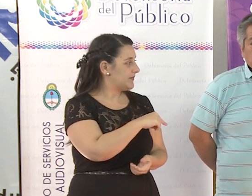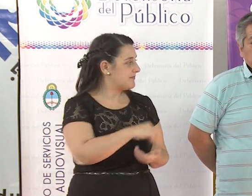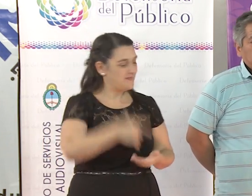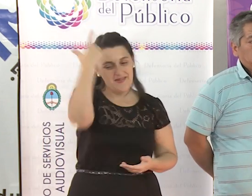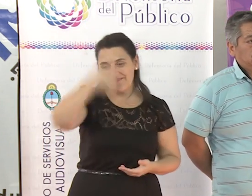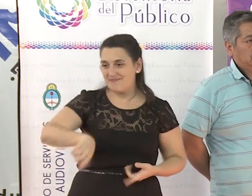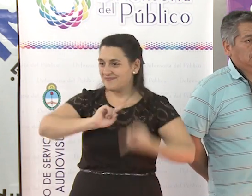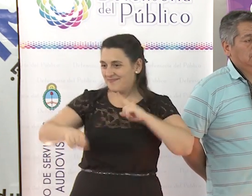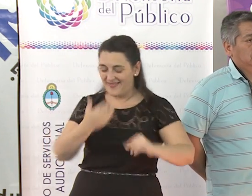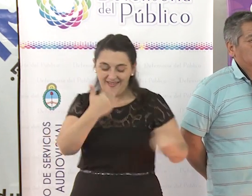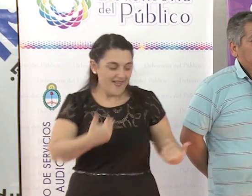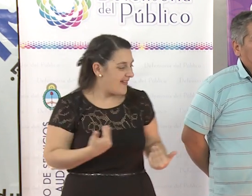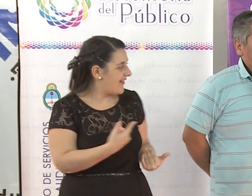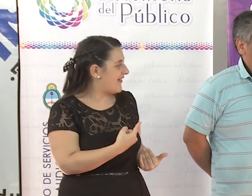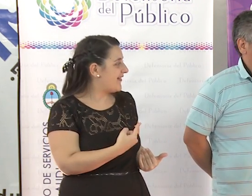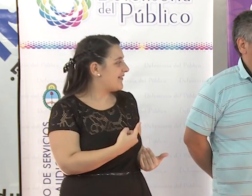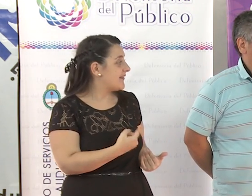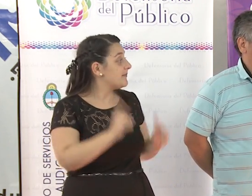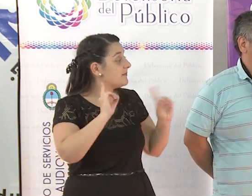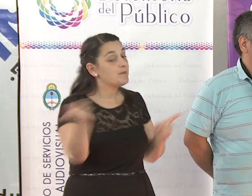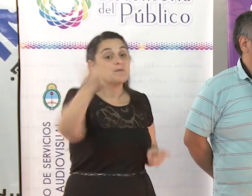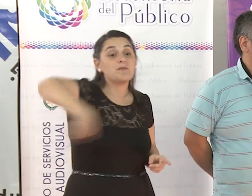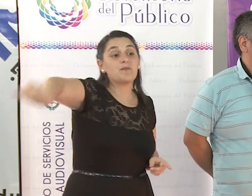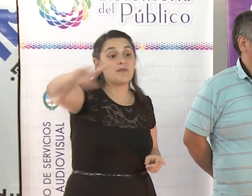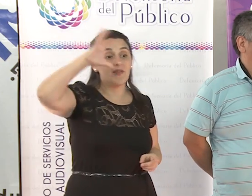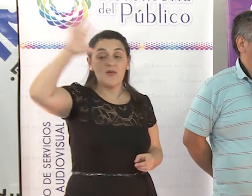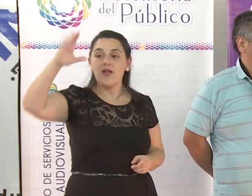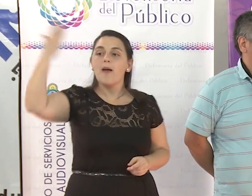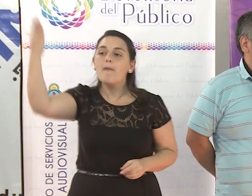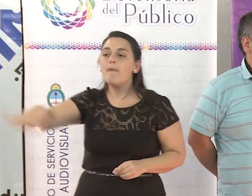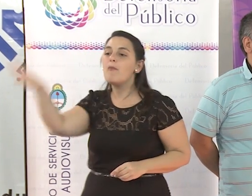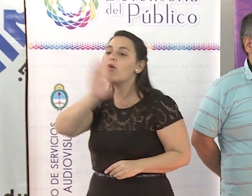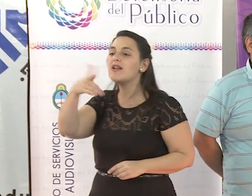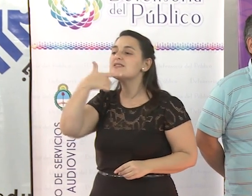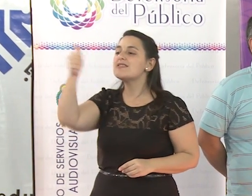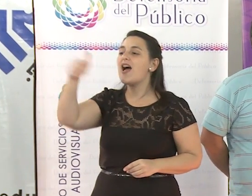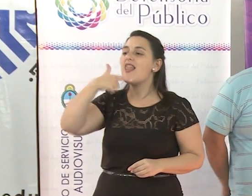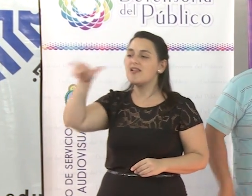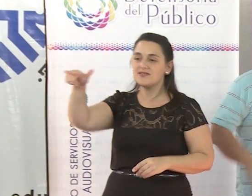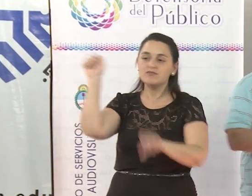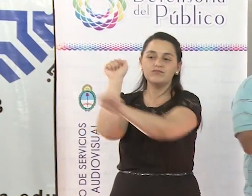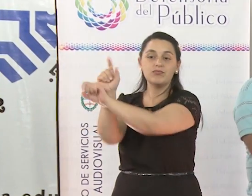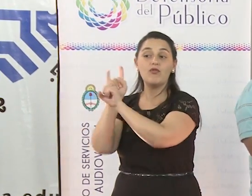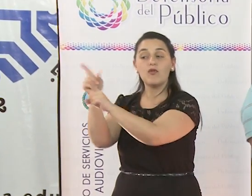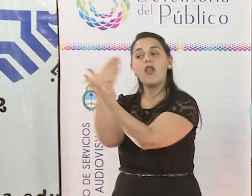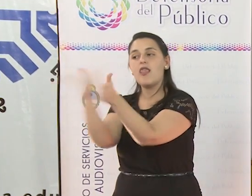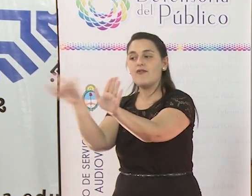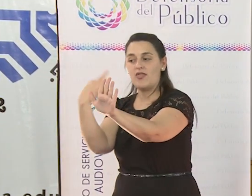que nos está haciendo la traducción y también recordarles que milagrosa la sigue detenida y que queremos que la libere